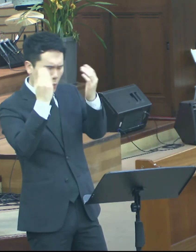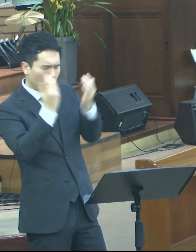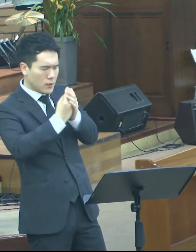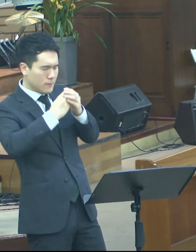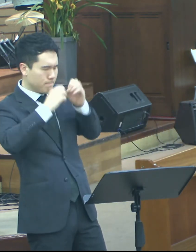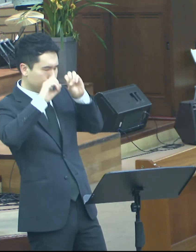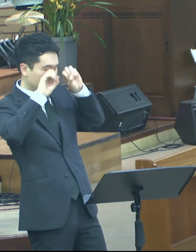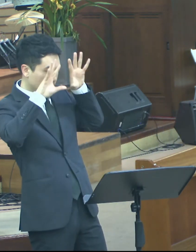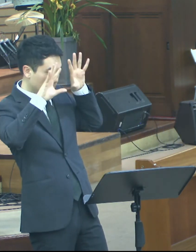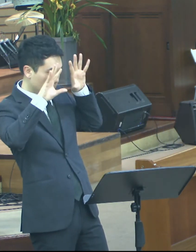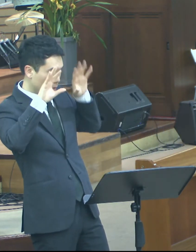지금 기적을 보이시죠?